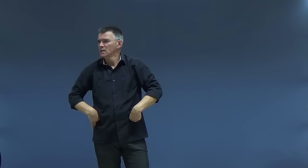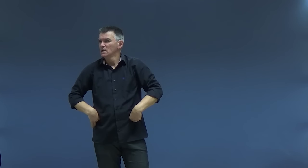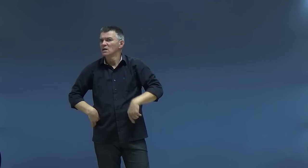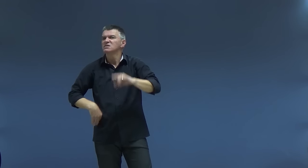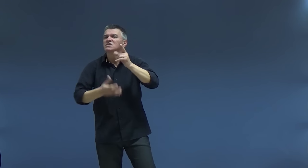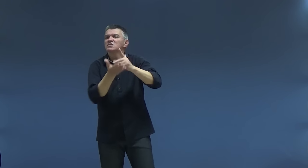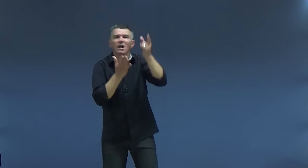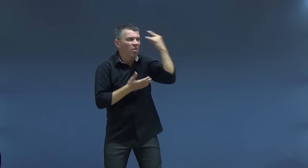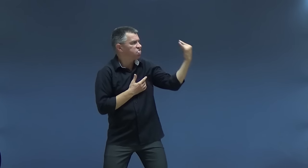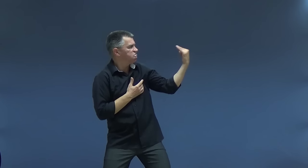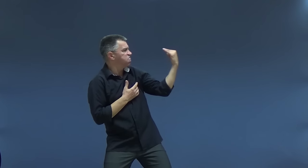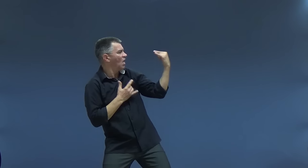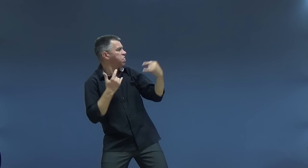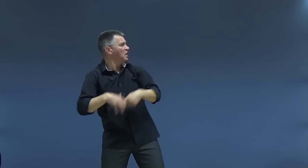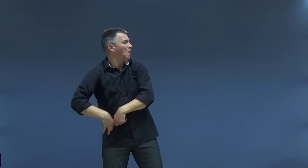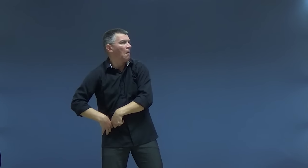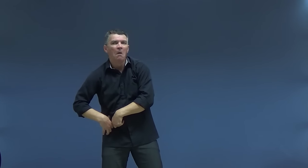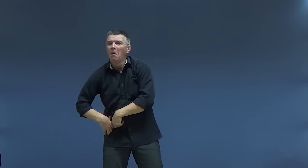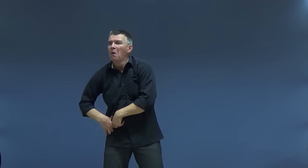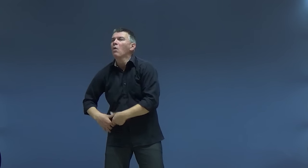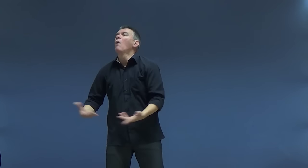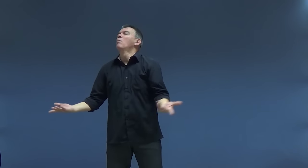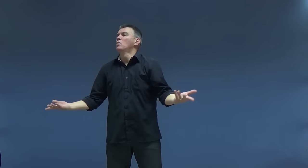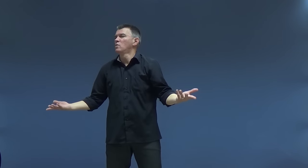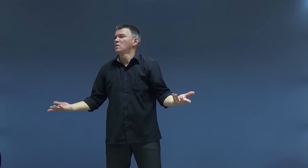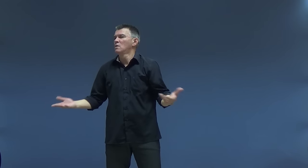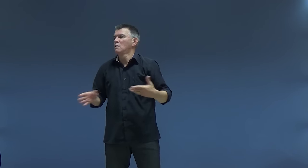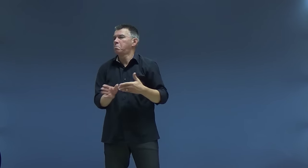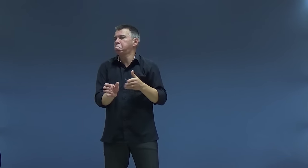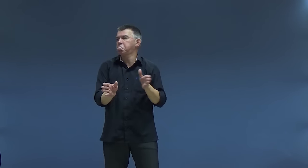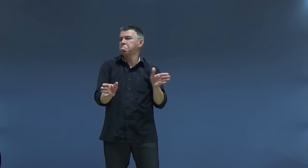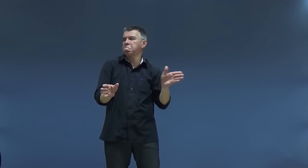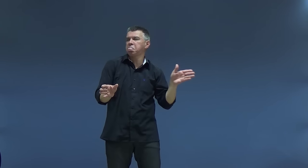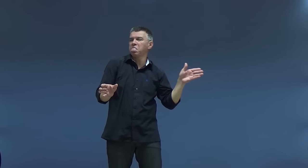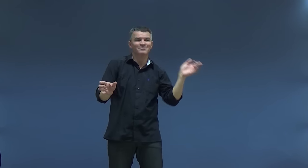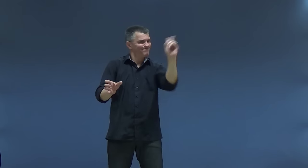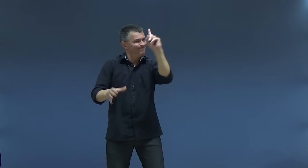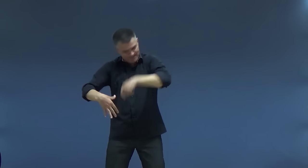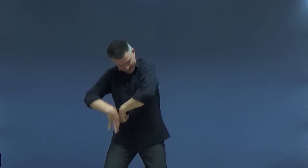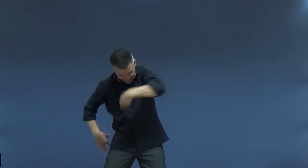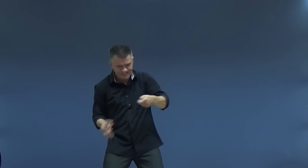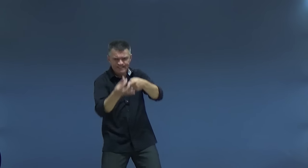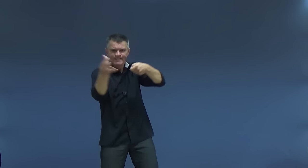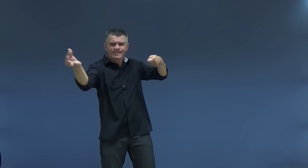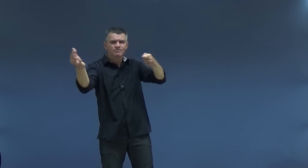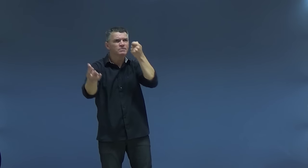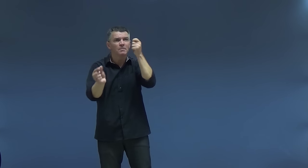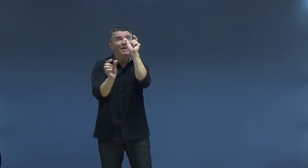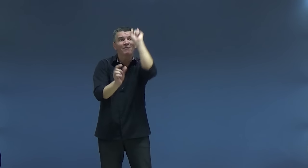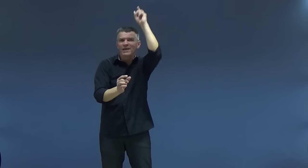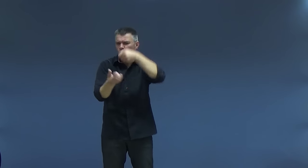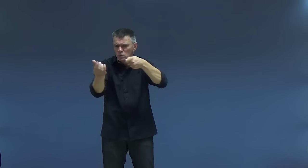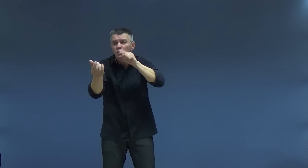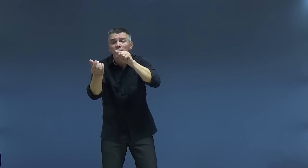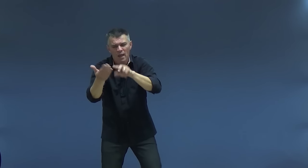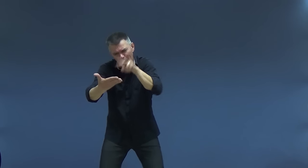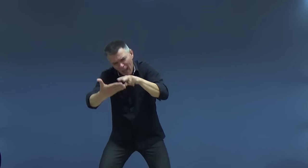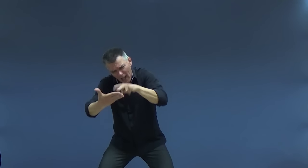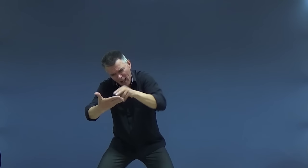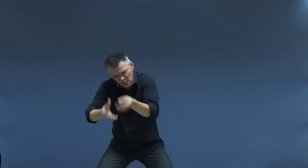guardando tua espada? Né? Às vezes as coisas leem, você está com ela guardada ali, você pode se desviar. Não, use. Que é a palavra de